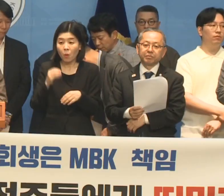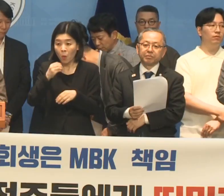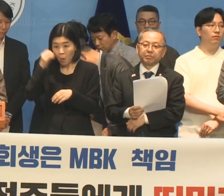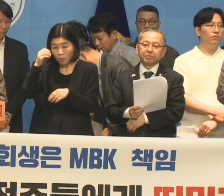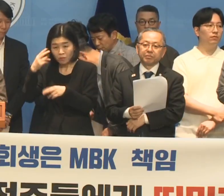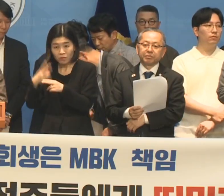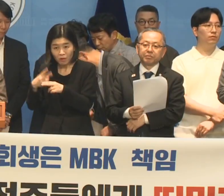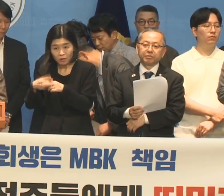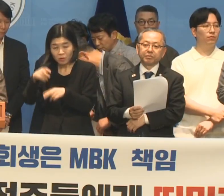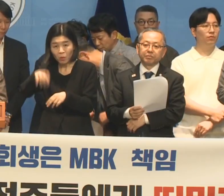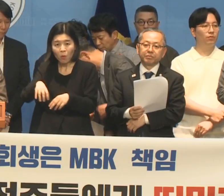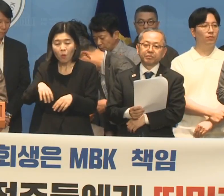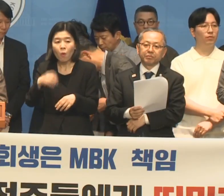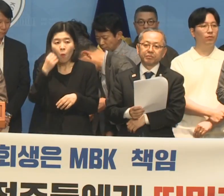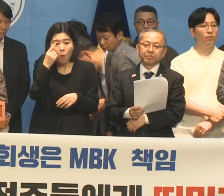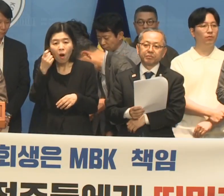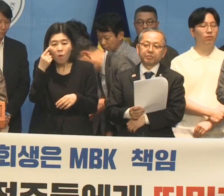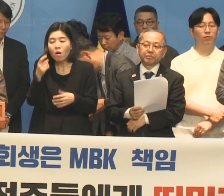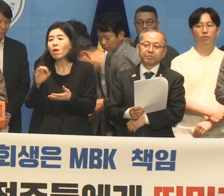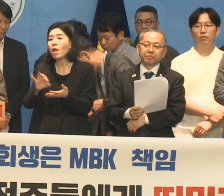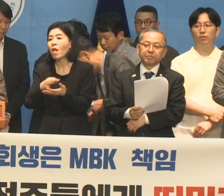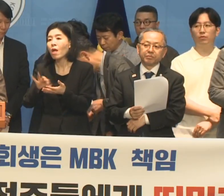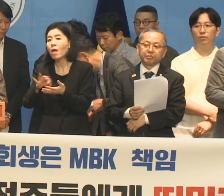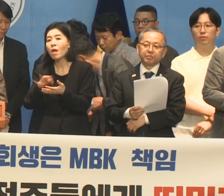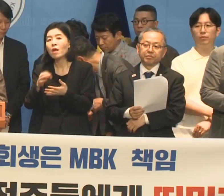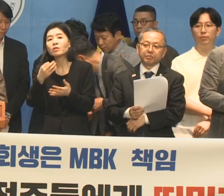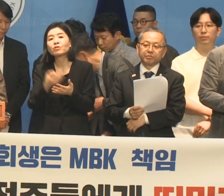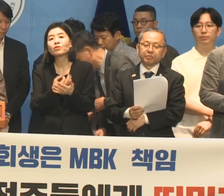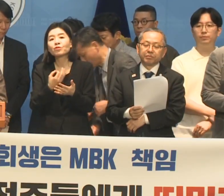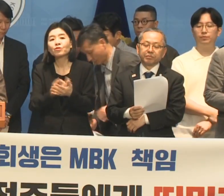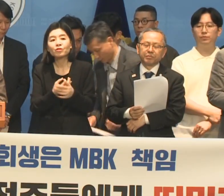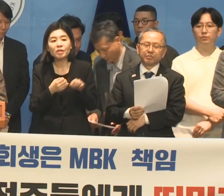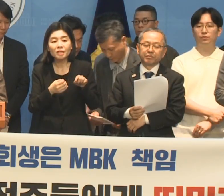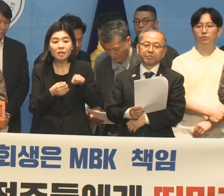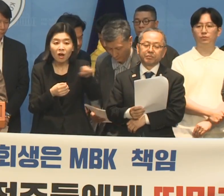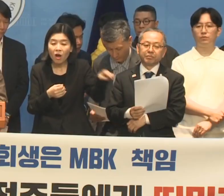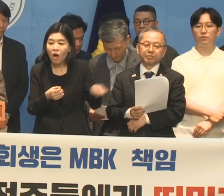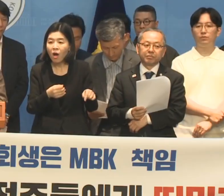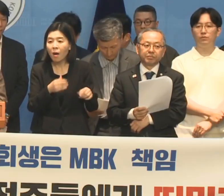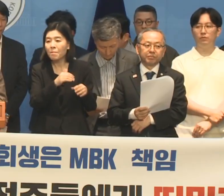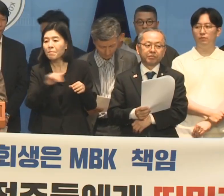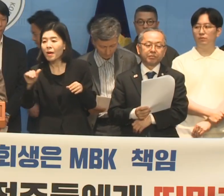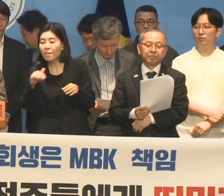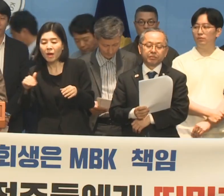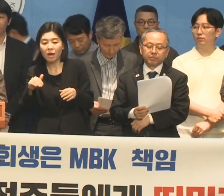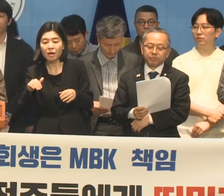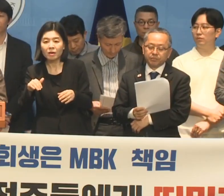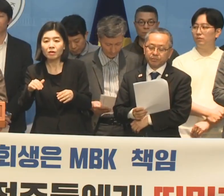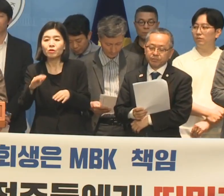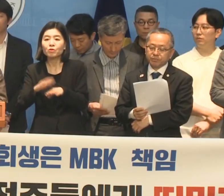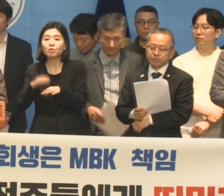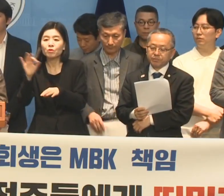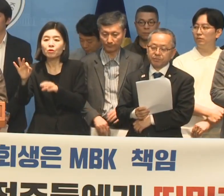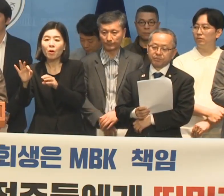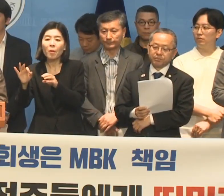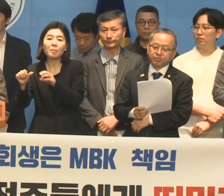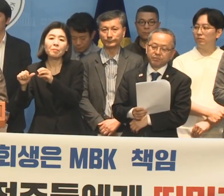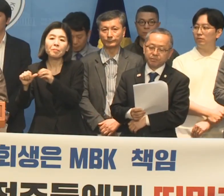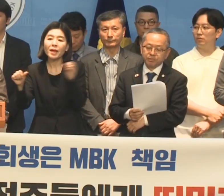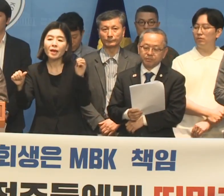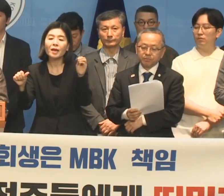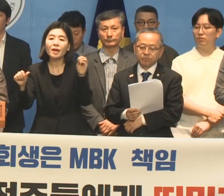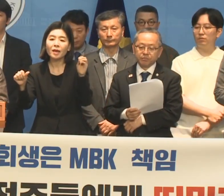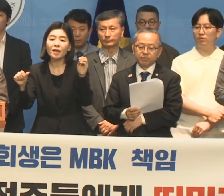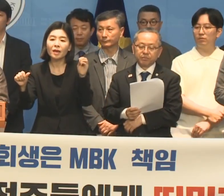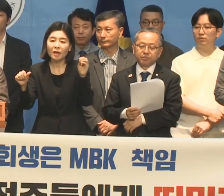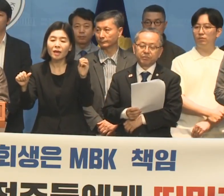여전히 점주의 월 정산 매출을 자신들 계좌로 받아 수수료만 떼고 재입금하는 방식을 요구하며